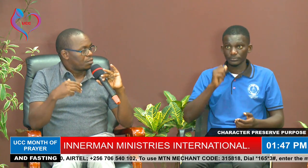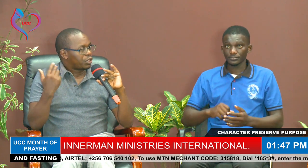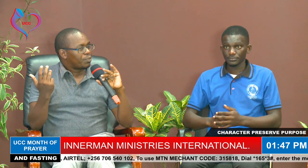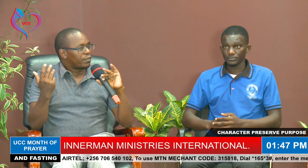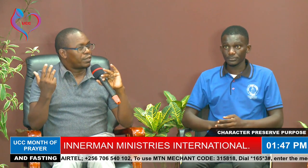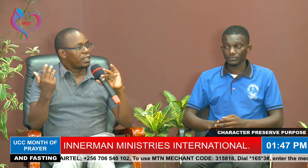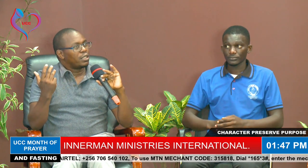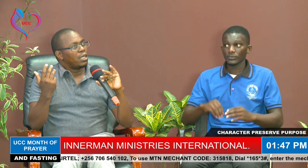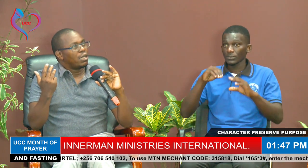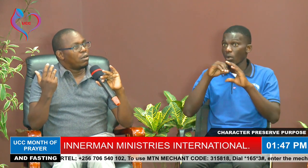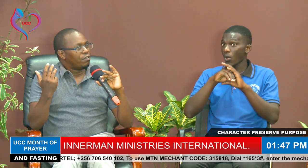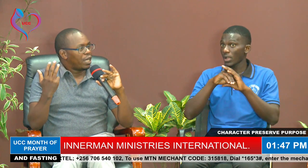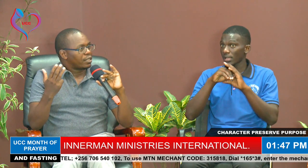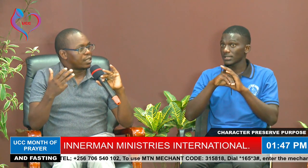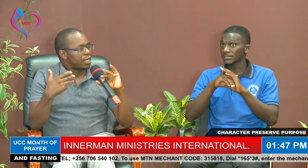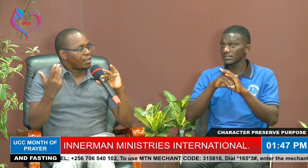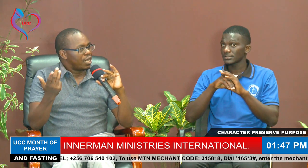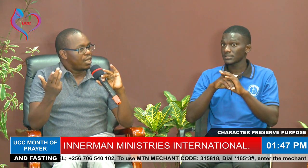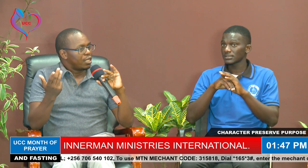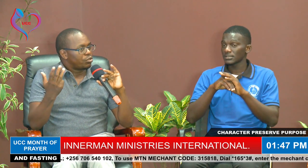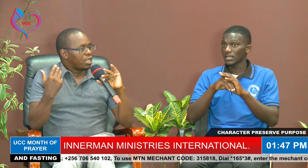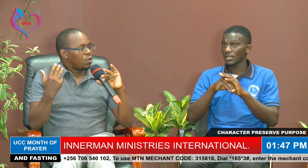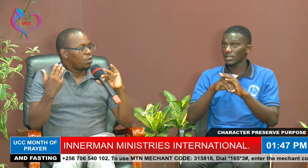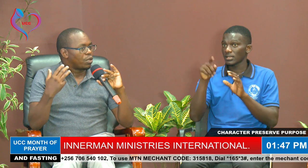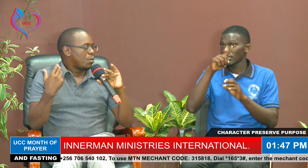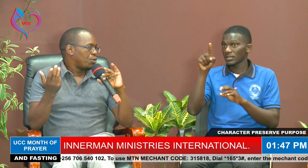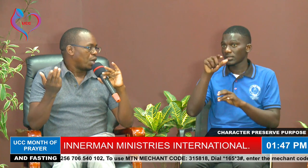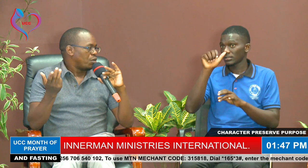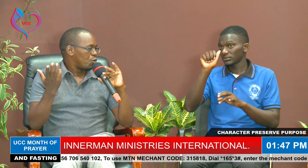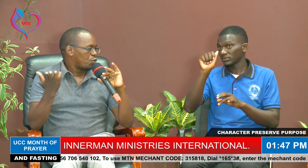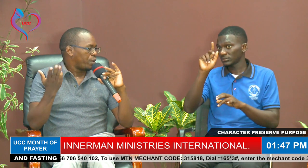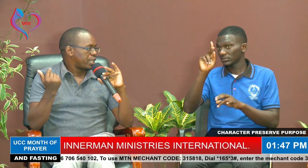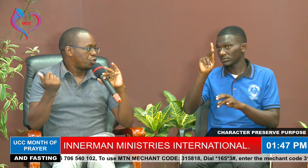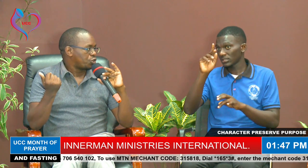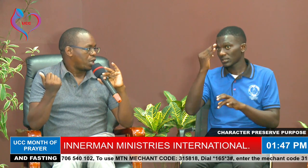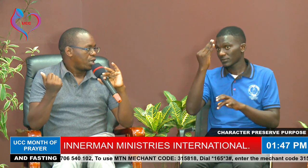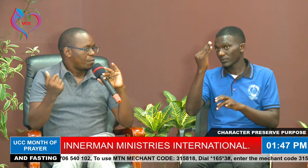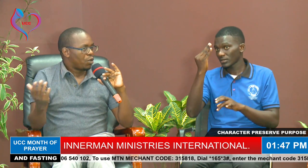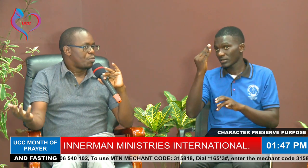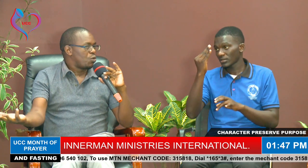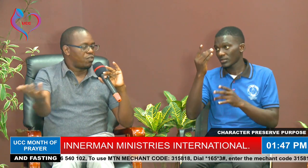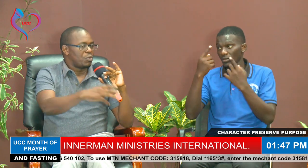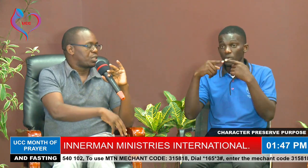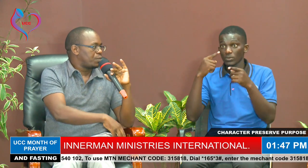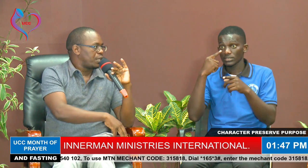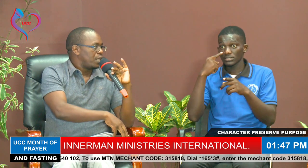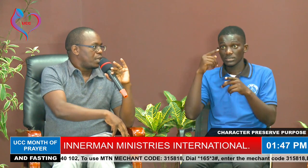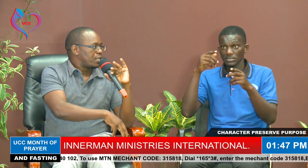Mu chapter 3 of Zakaria twinawo kabona omukulu gwe bayita Joshua bakomye okuva mu busibe